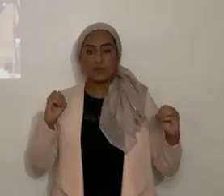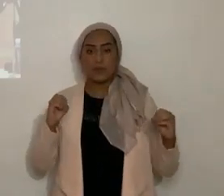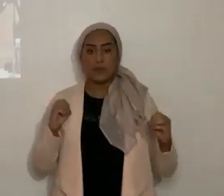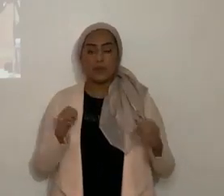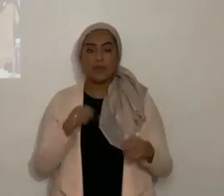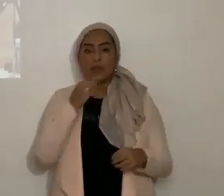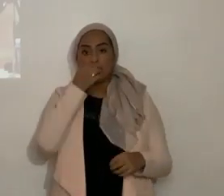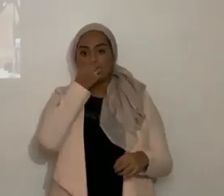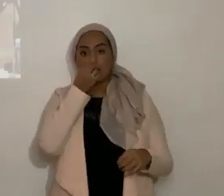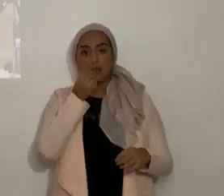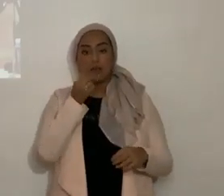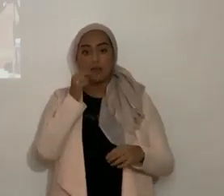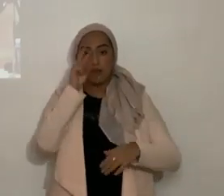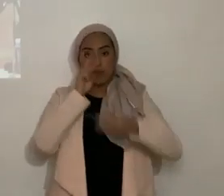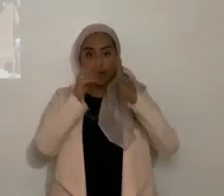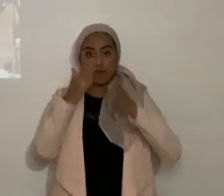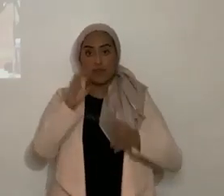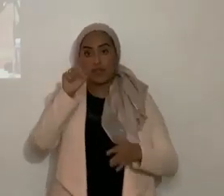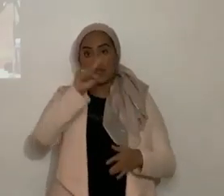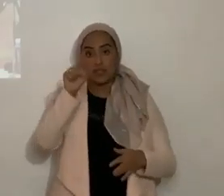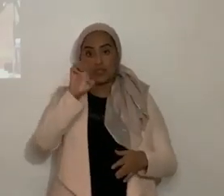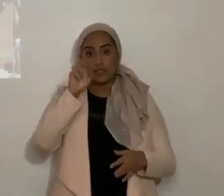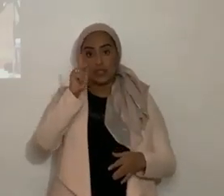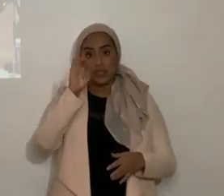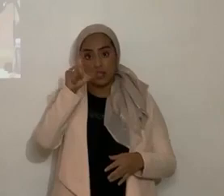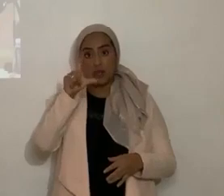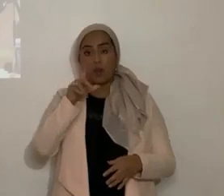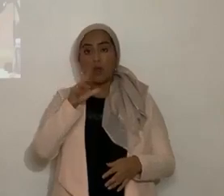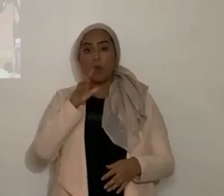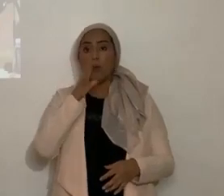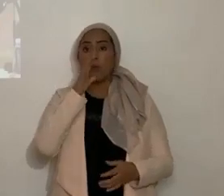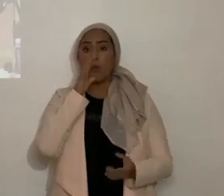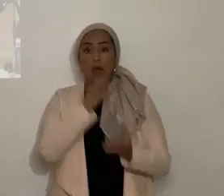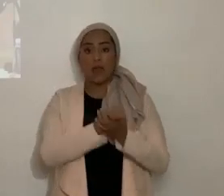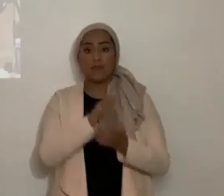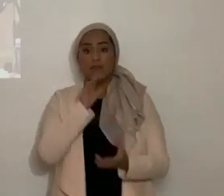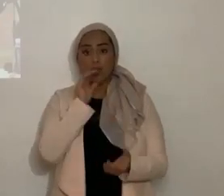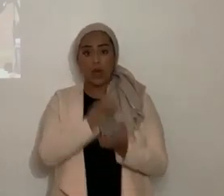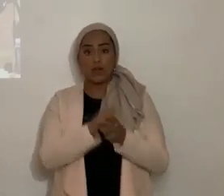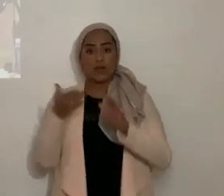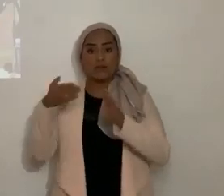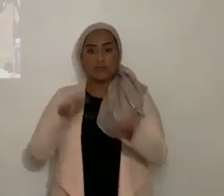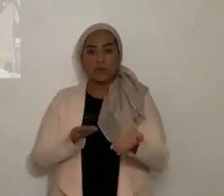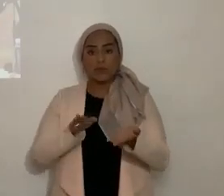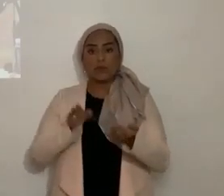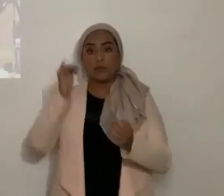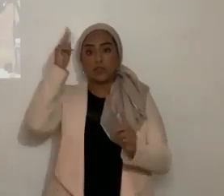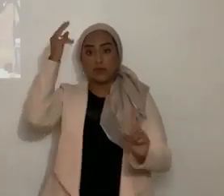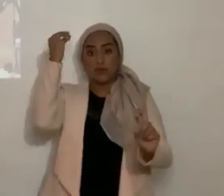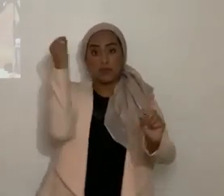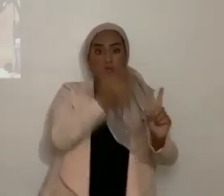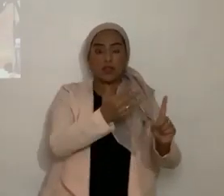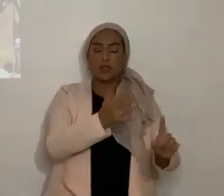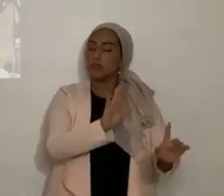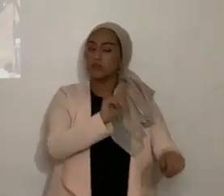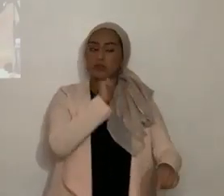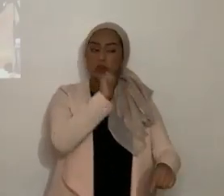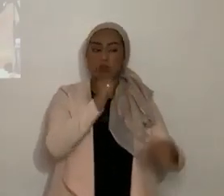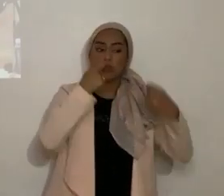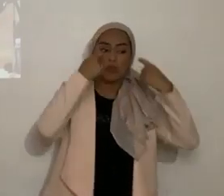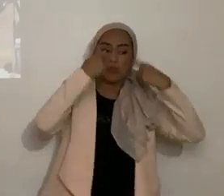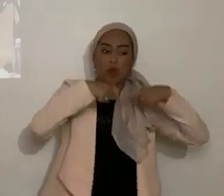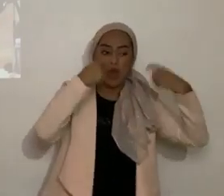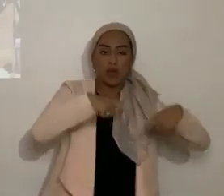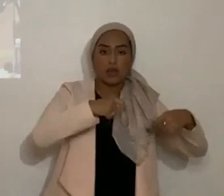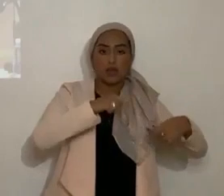Aquí al profeta Ezequiel le es quitada su esposa y el Eterno le dice: no llores,